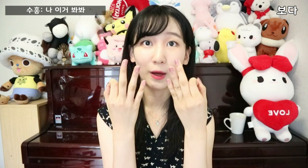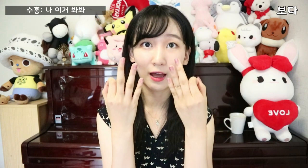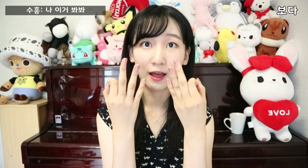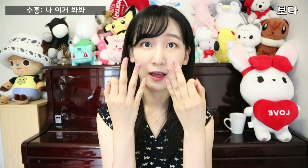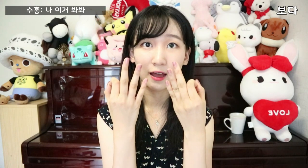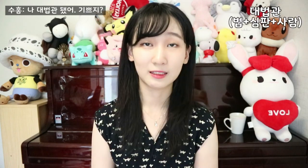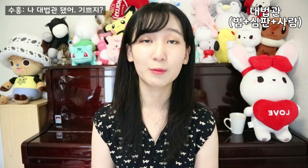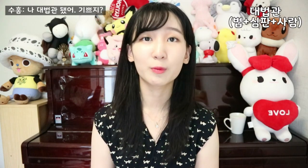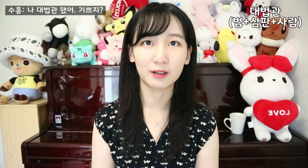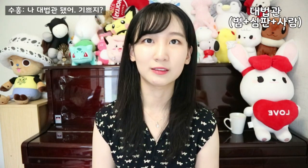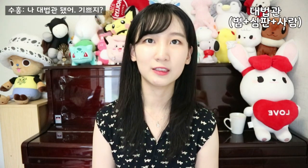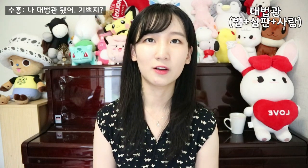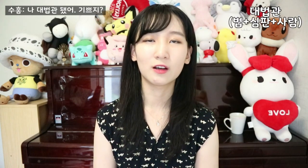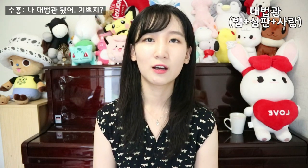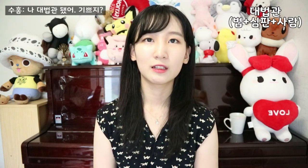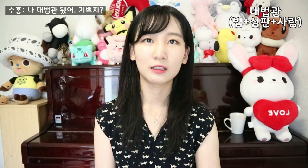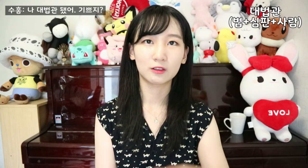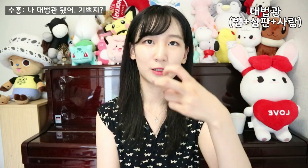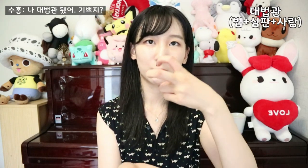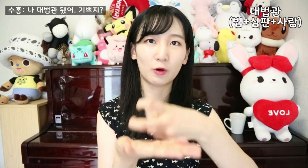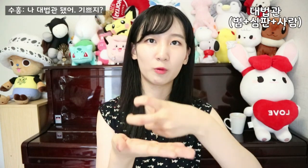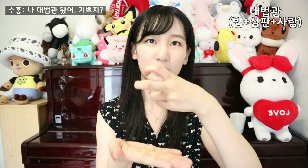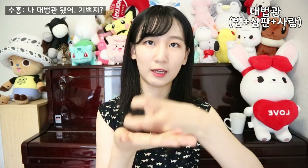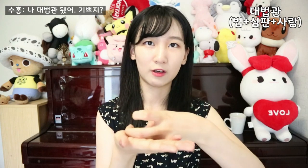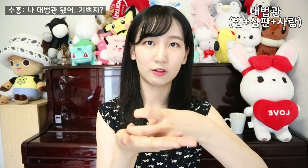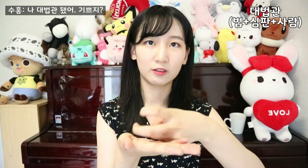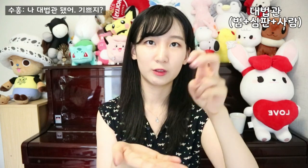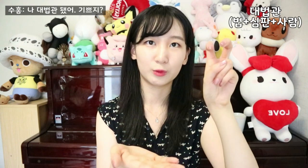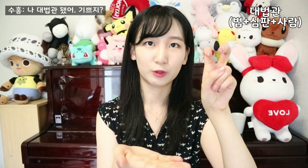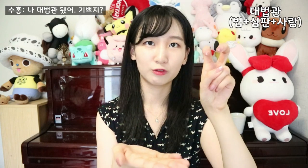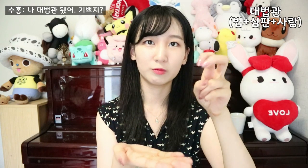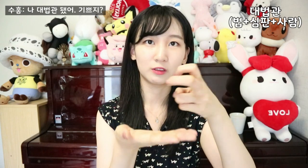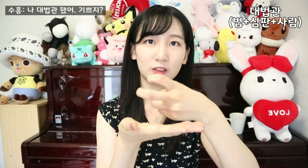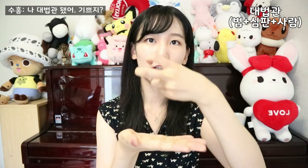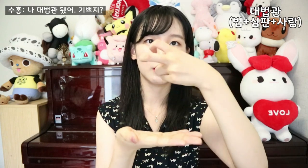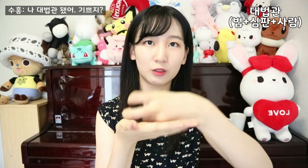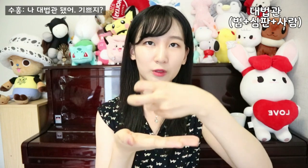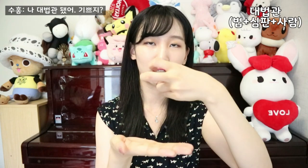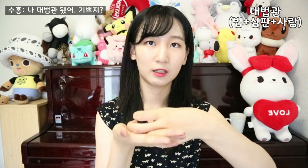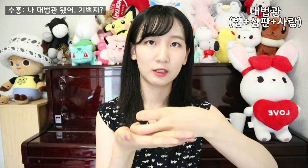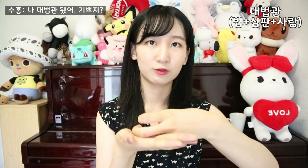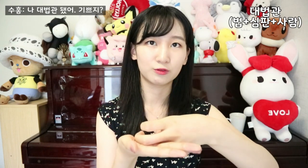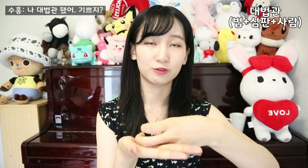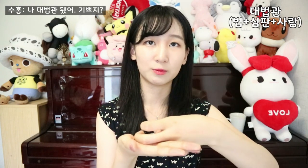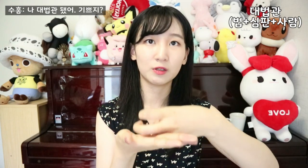봐봐. 대법관은요 이렇게 하면 법이에요. 이렇게 구부려서 이렇게